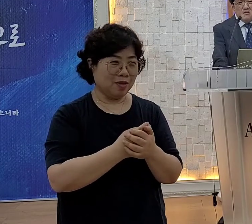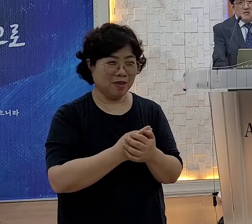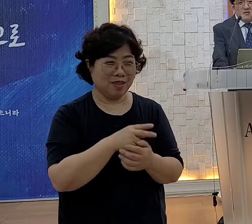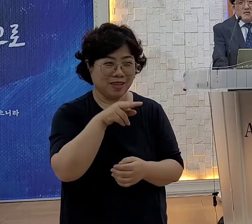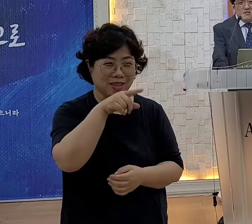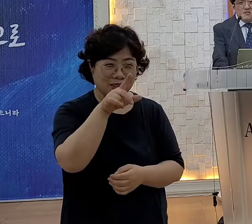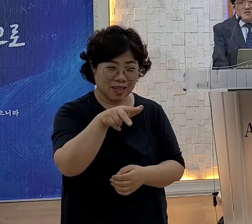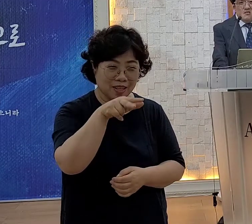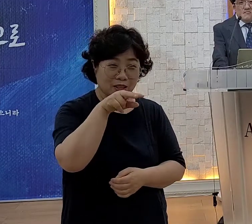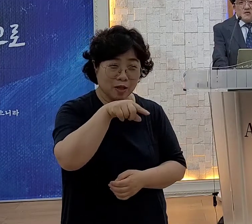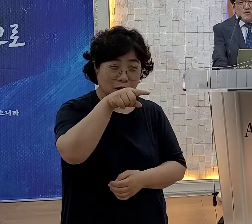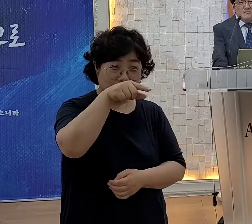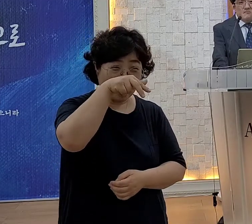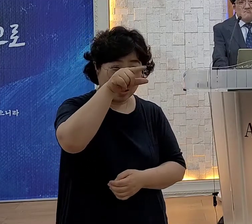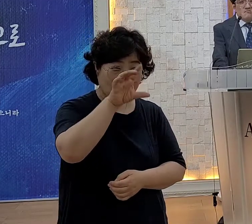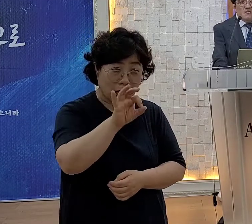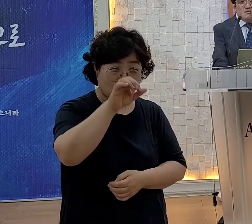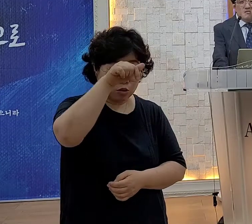큰